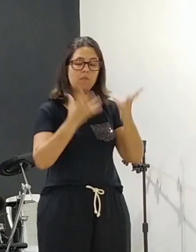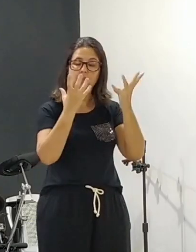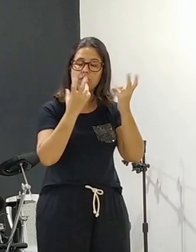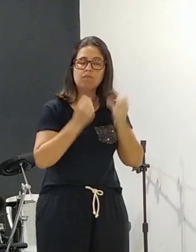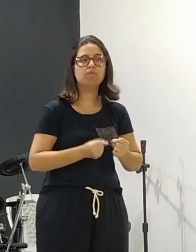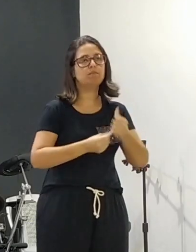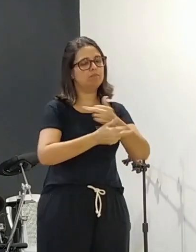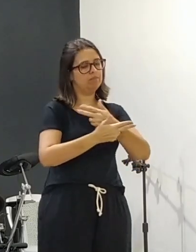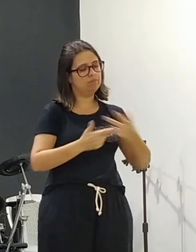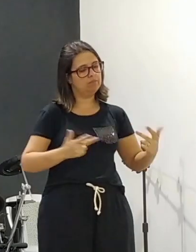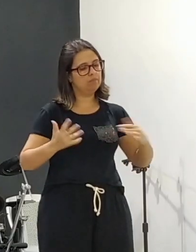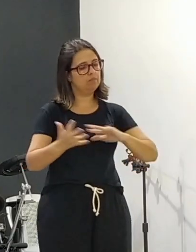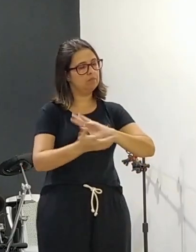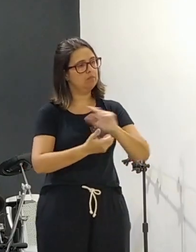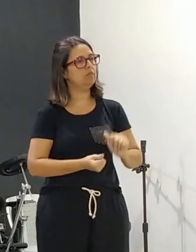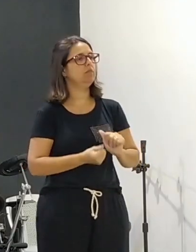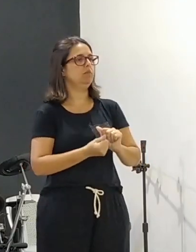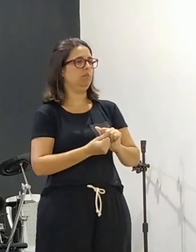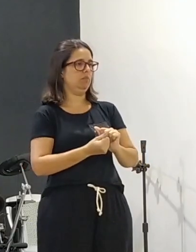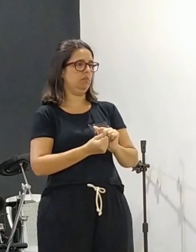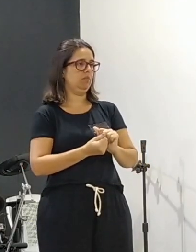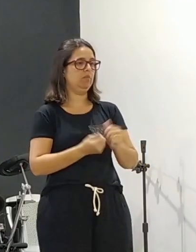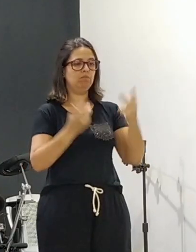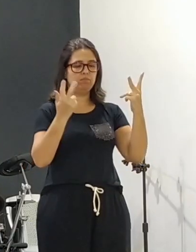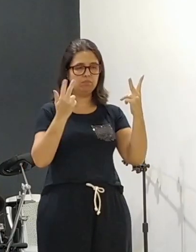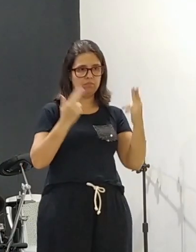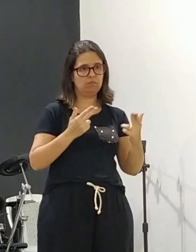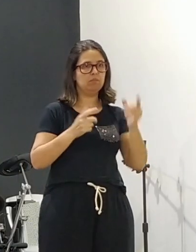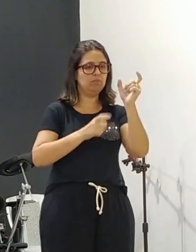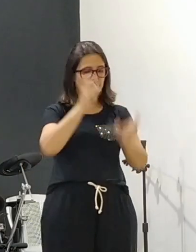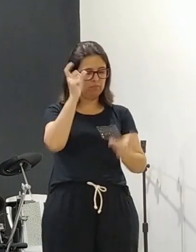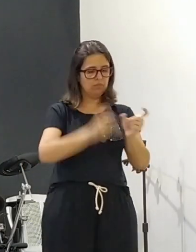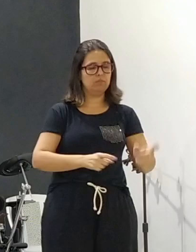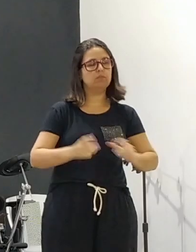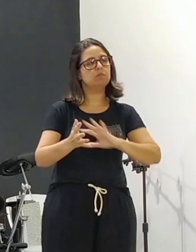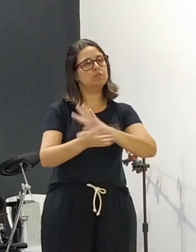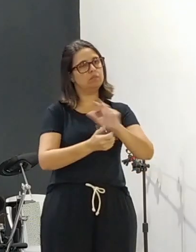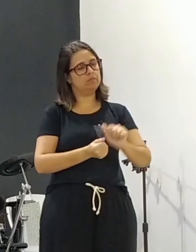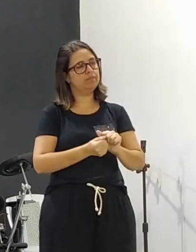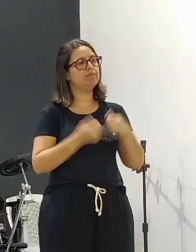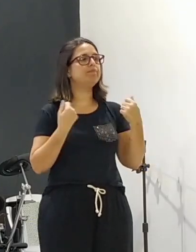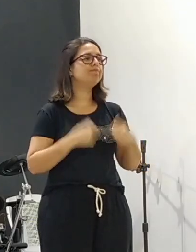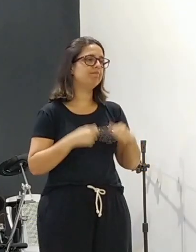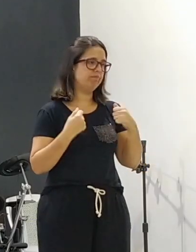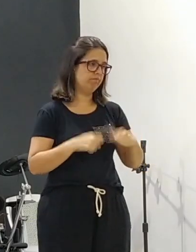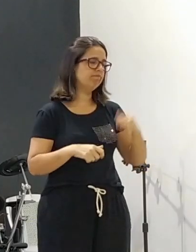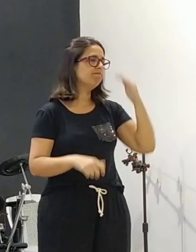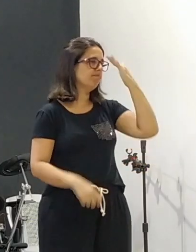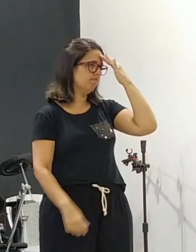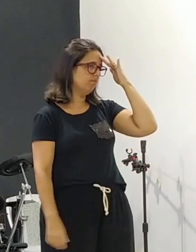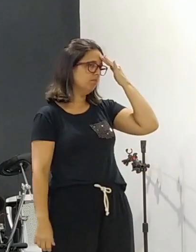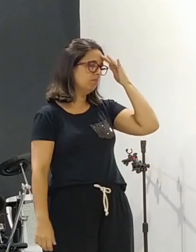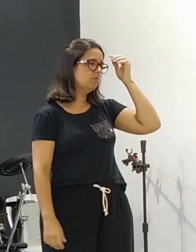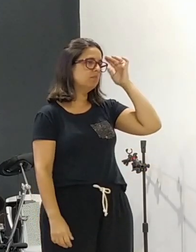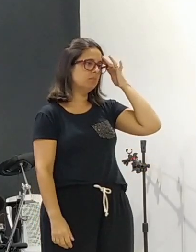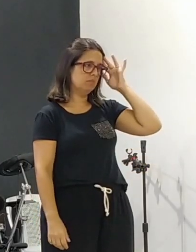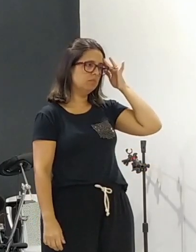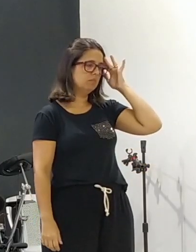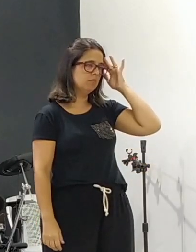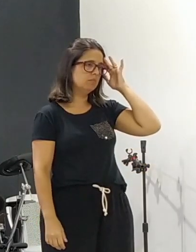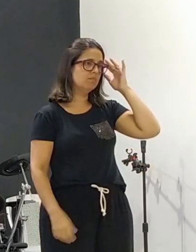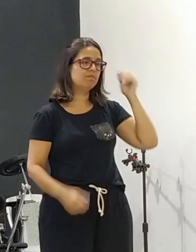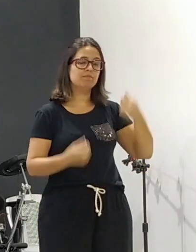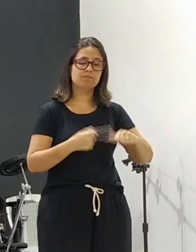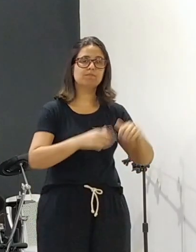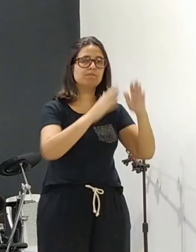esse mundo, não toma a forma desse mundo. Amém, queridos? Nós precisamos ter esse entendimento e precisamos